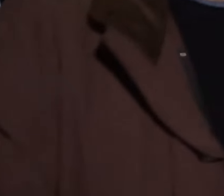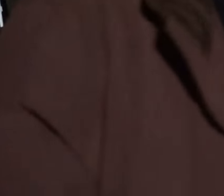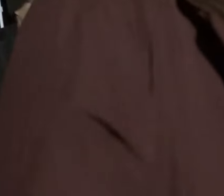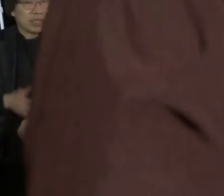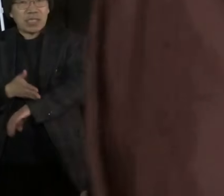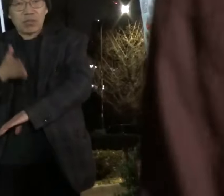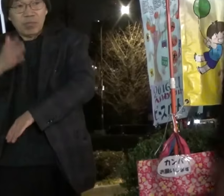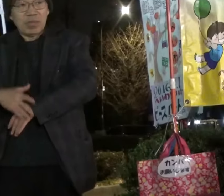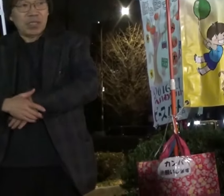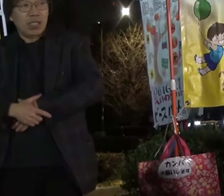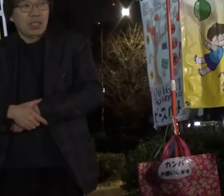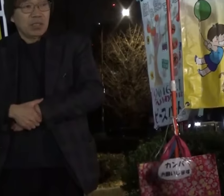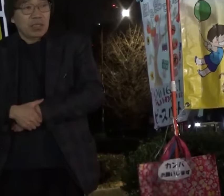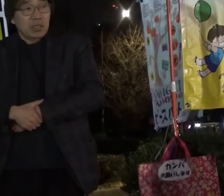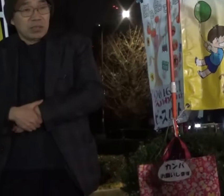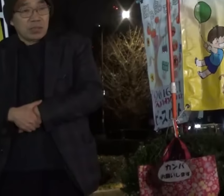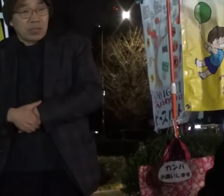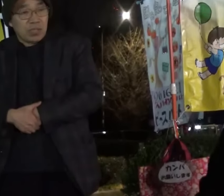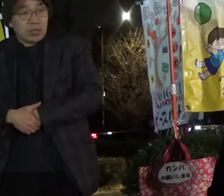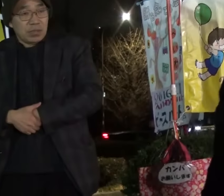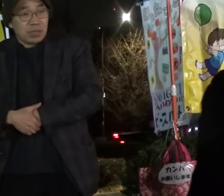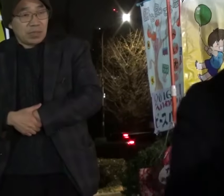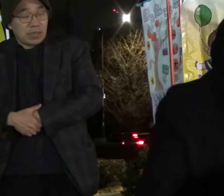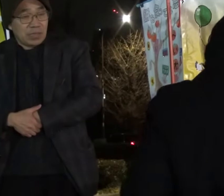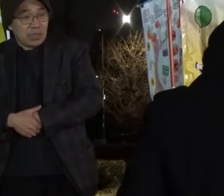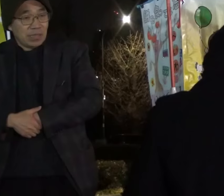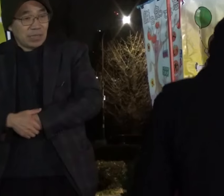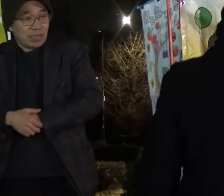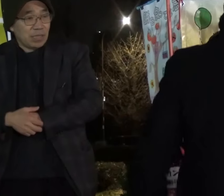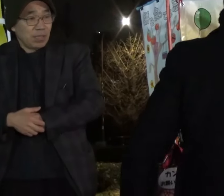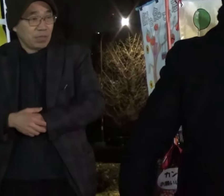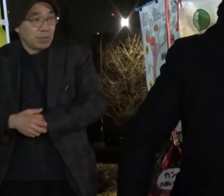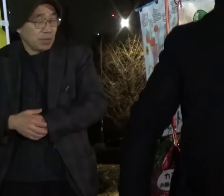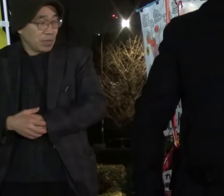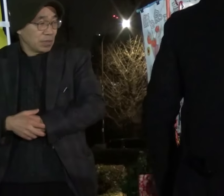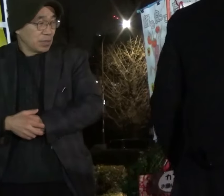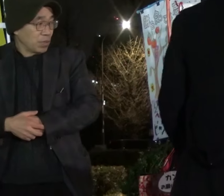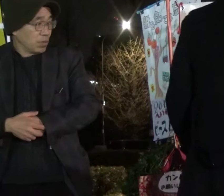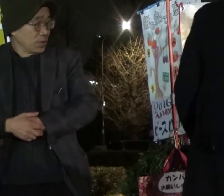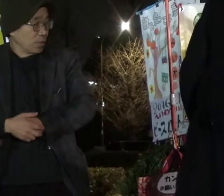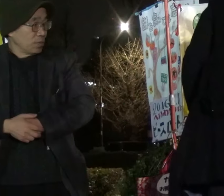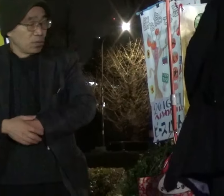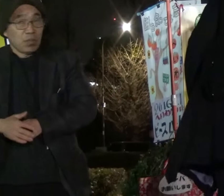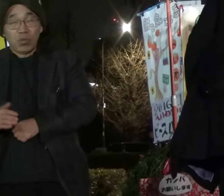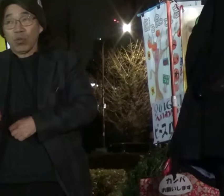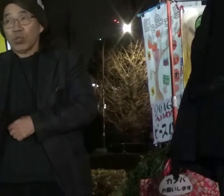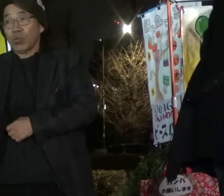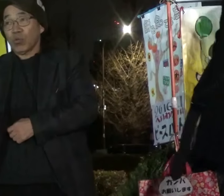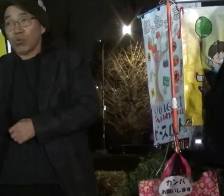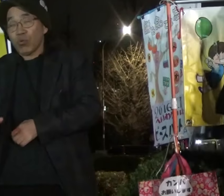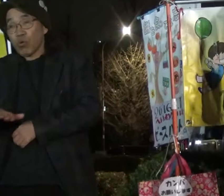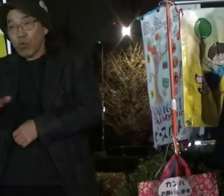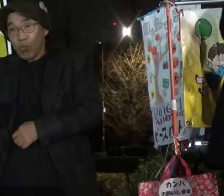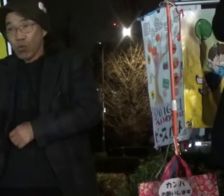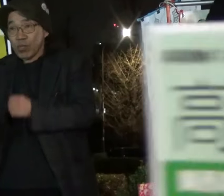ありがとうございました。すみません、1枚では、はい、お願いいたします。子ども脱被爆裁判の方です